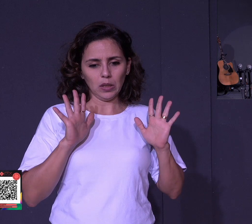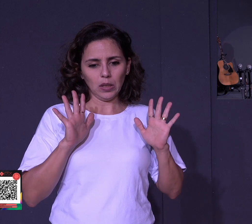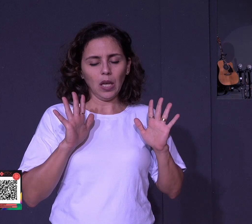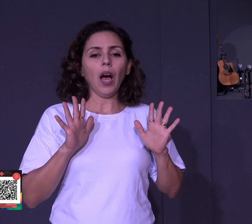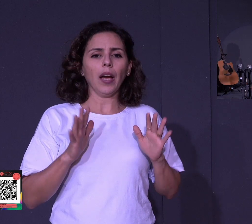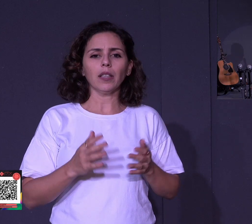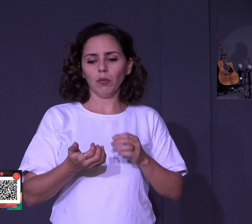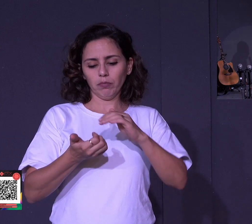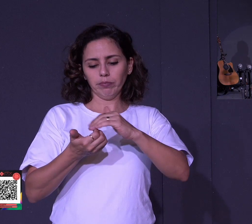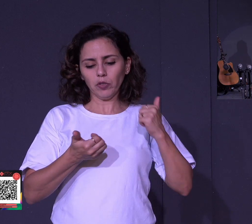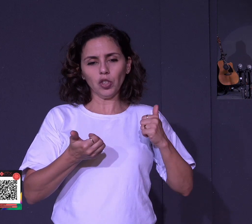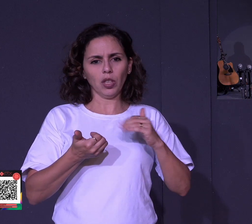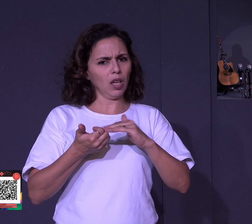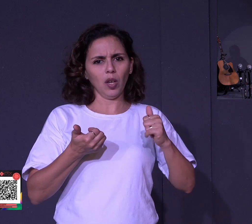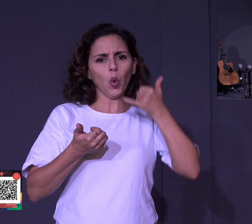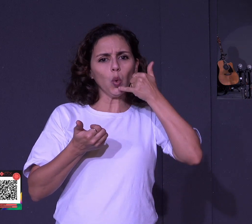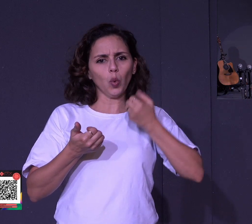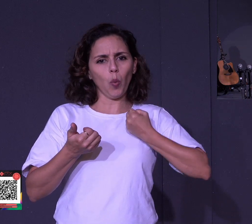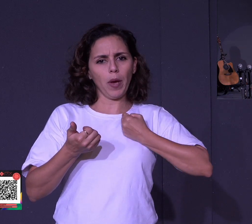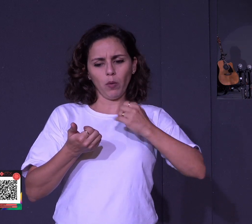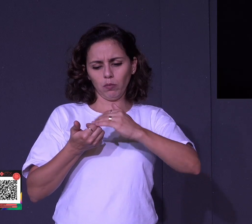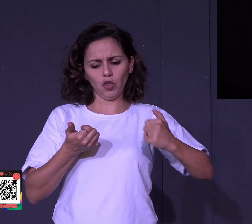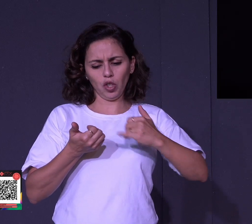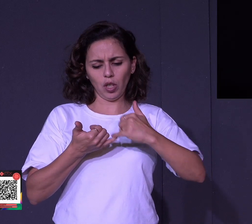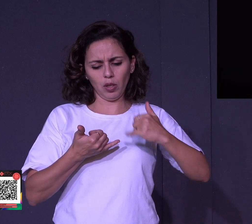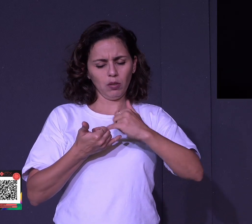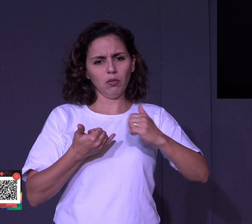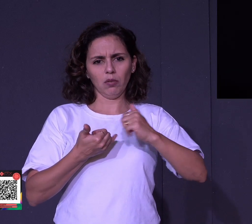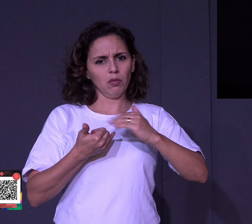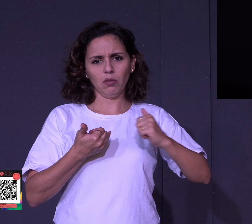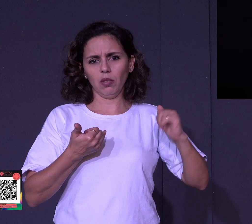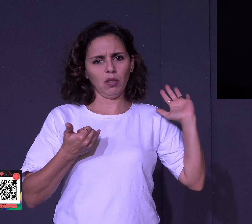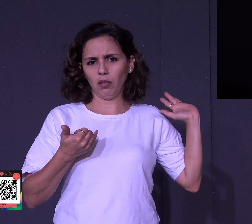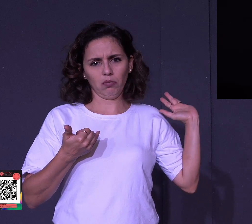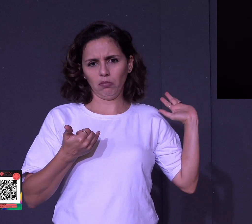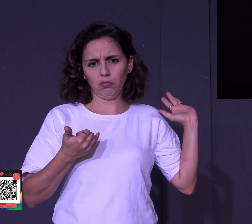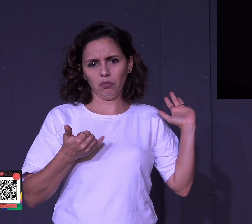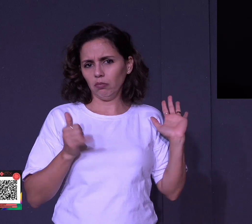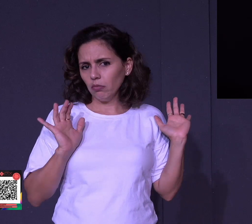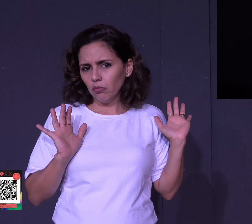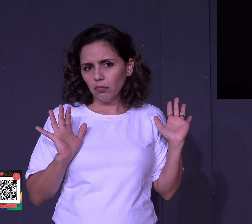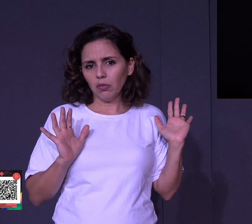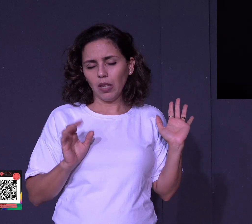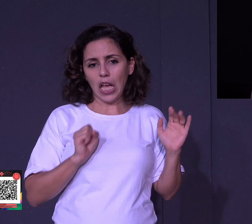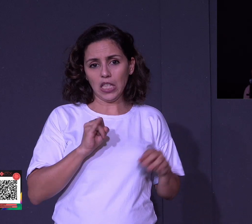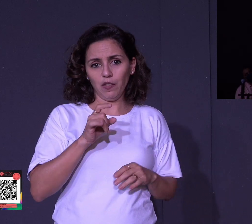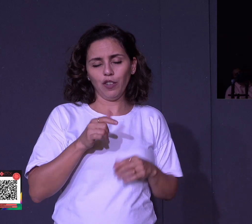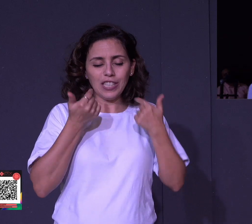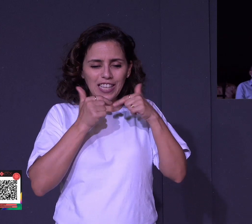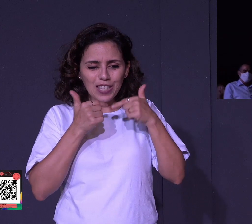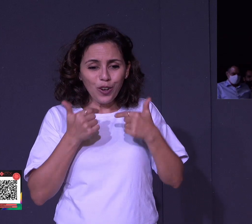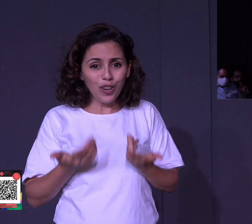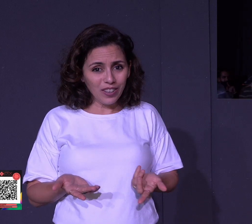Não é não? É ou não é, irmão? Você está sorrindo do que faz muita gente chorar, irmão.